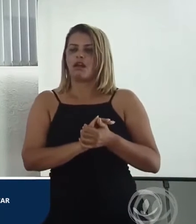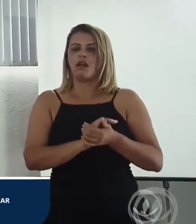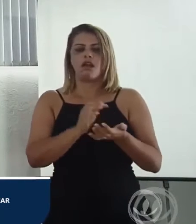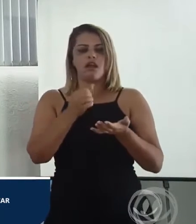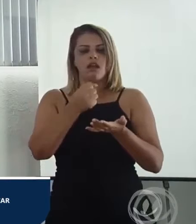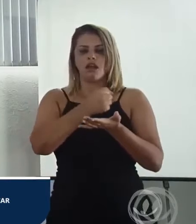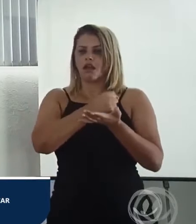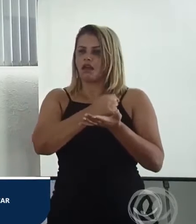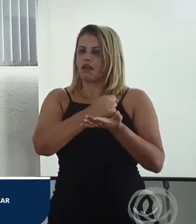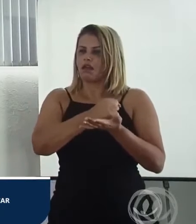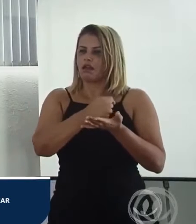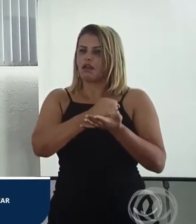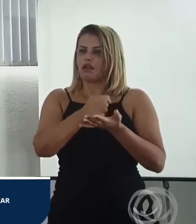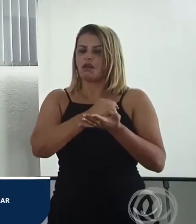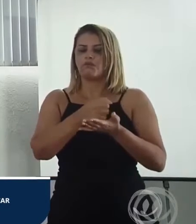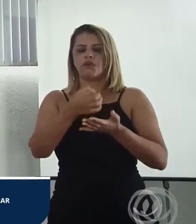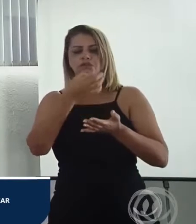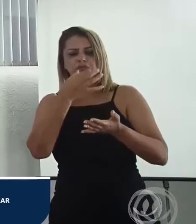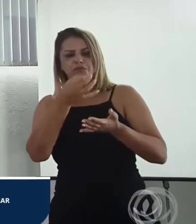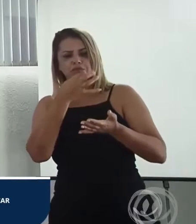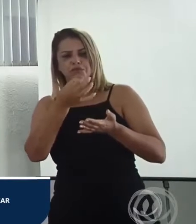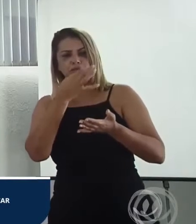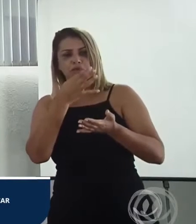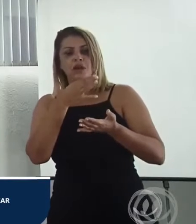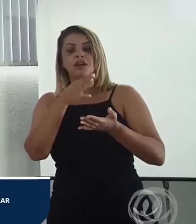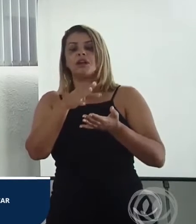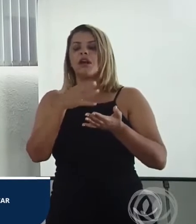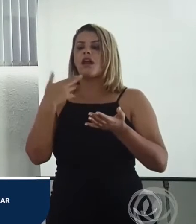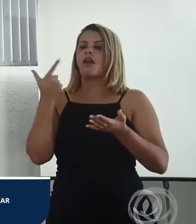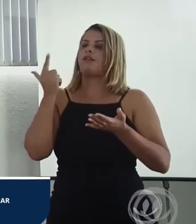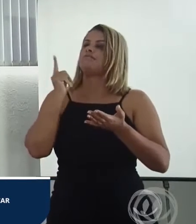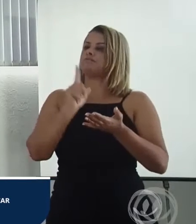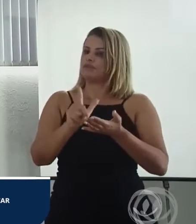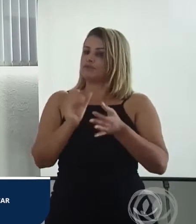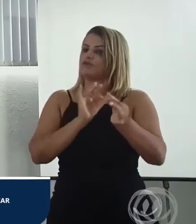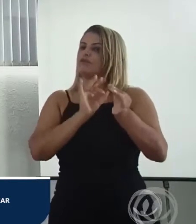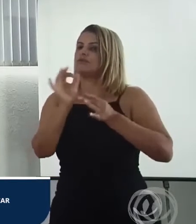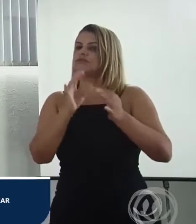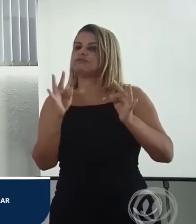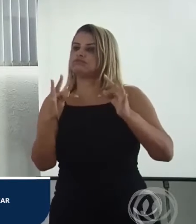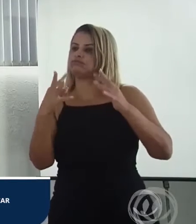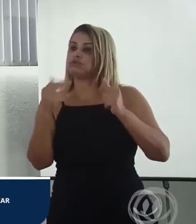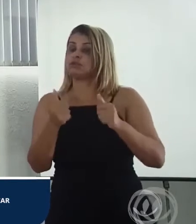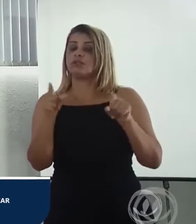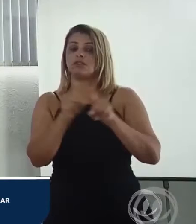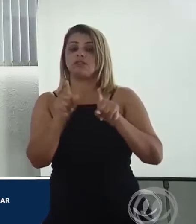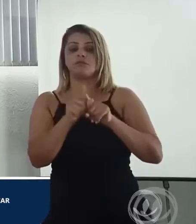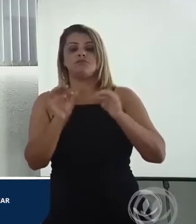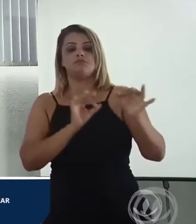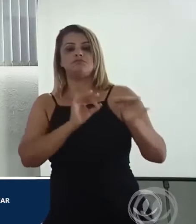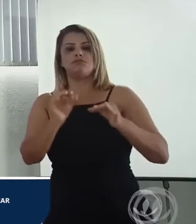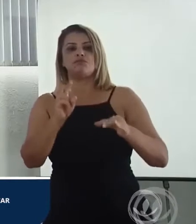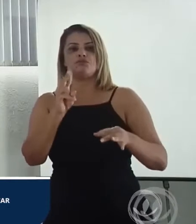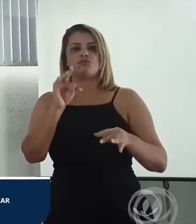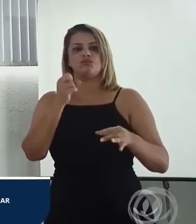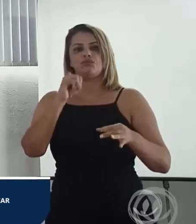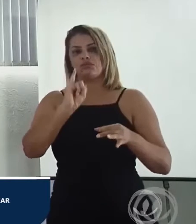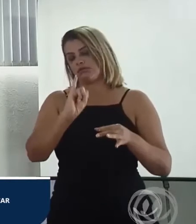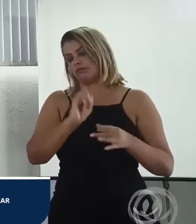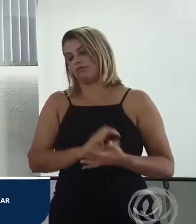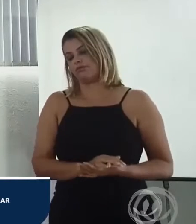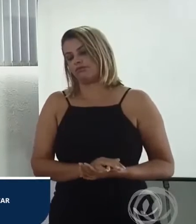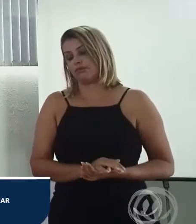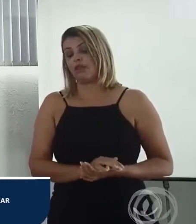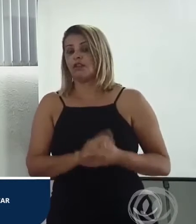faltou, estamos adquirindo mais EPIs, mas infelizmente vem um decreto superior que não nos